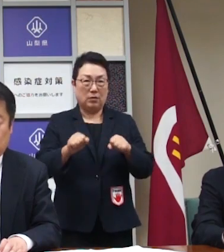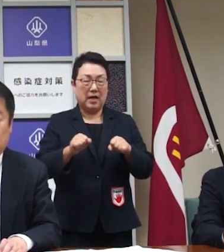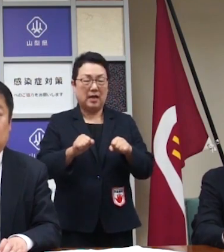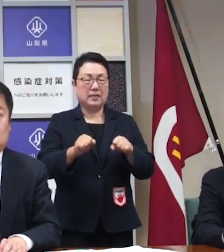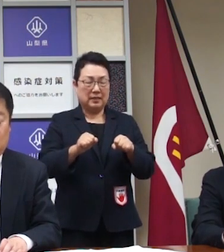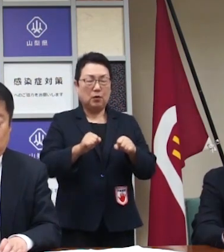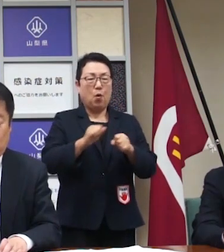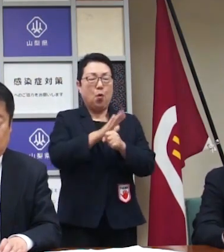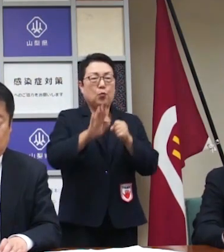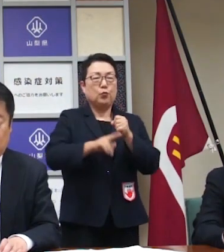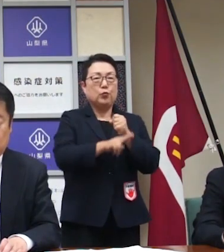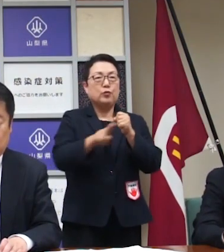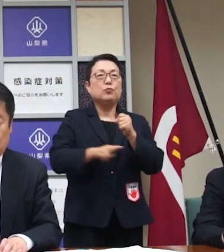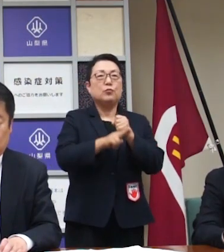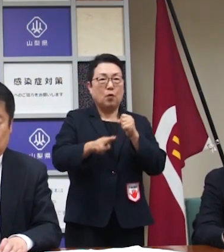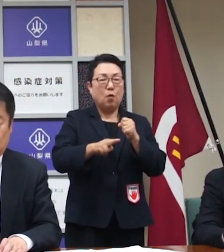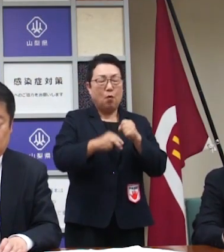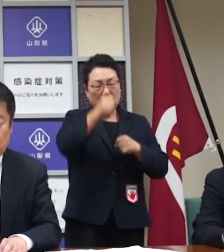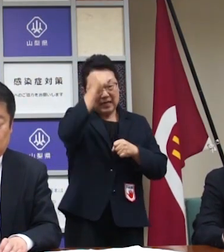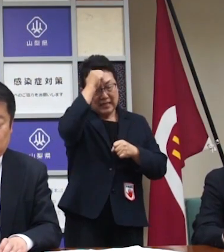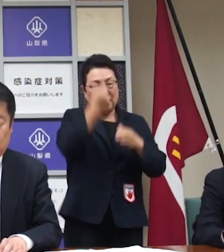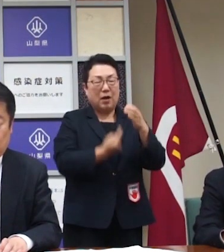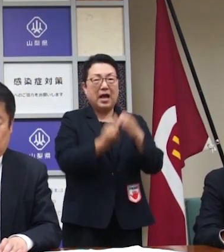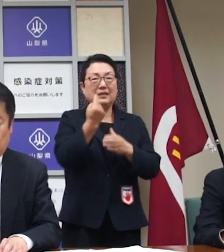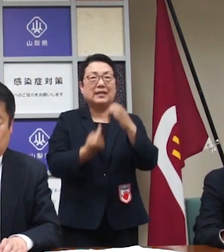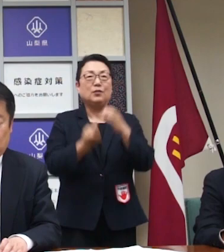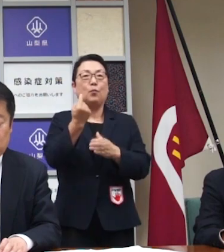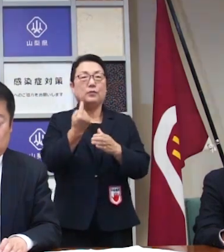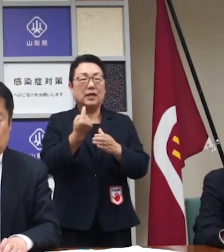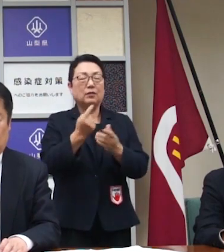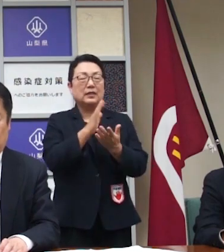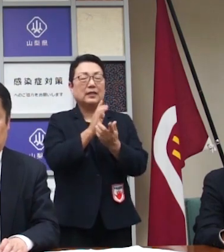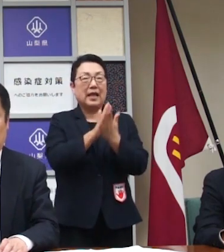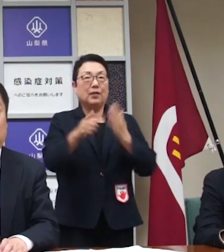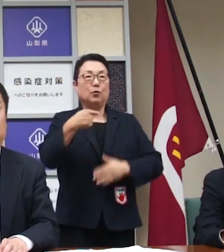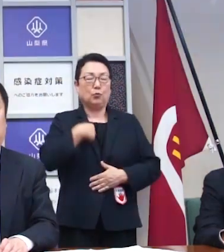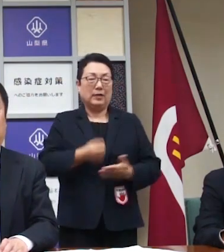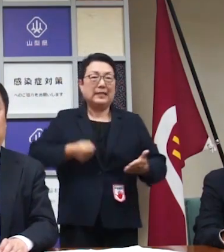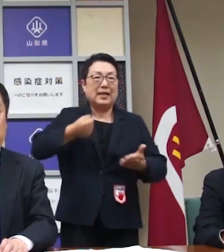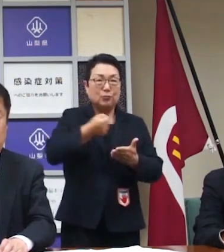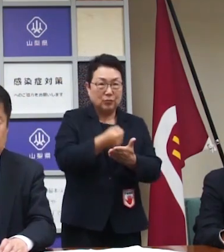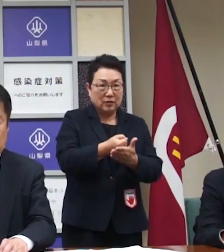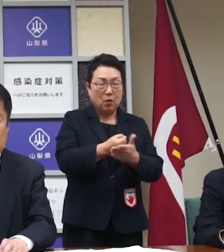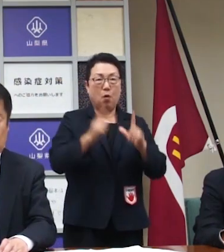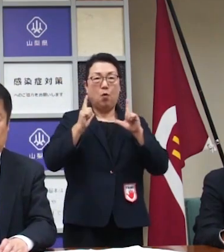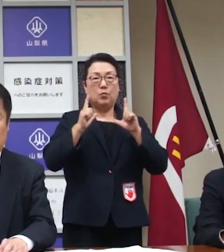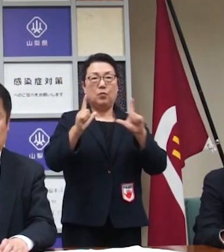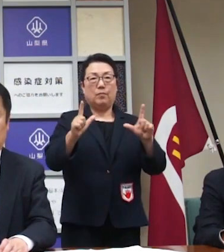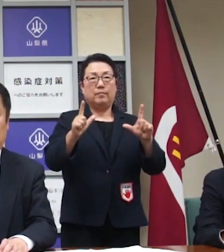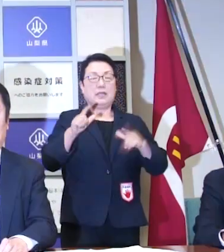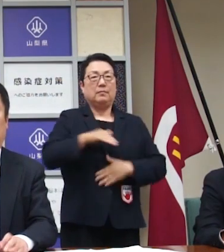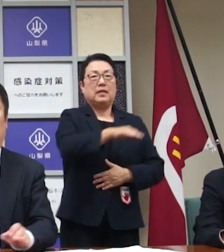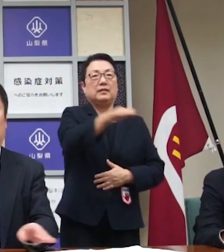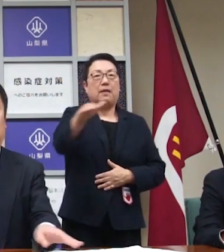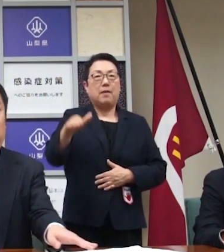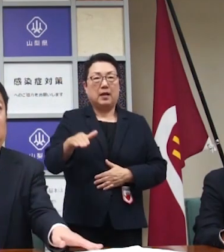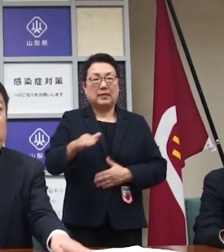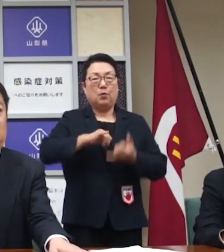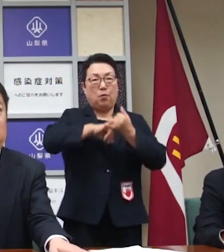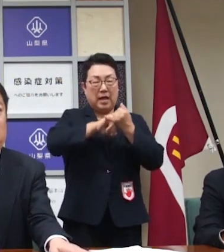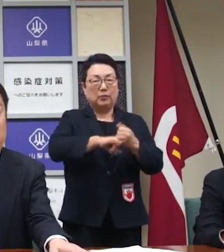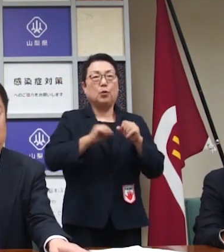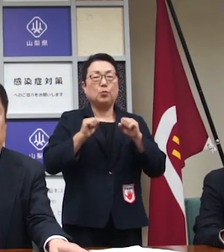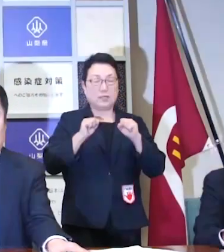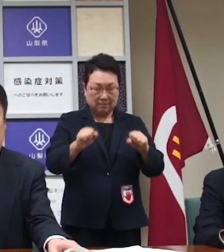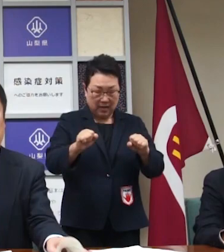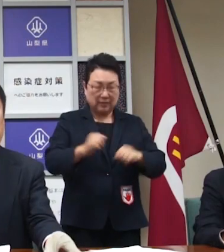新型コロナウイルスの県内患者の発生に伴う県としての決意をここに示しまして、県民の皆様にお約束をい